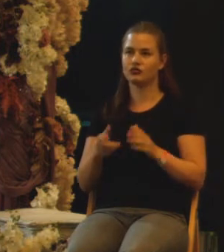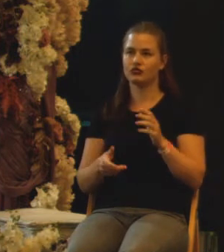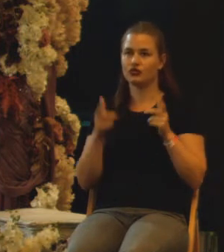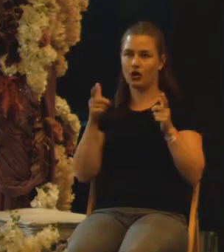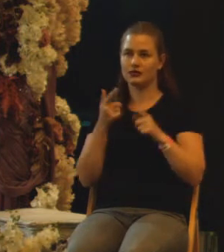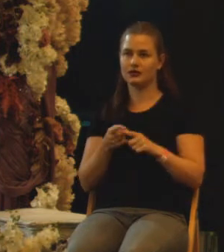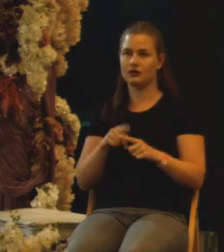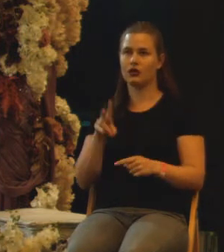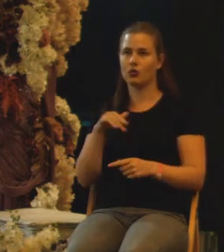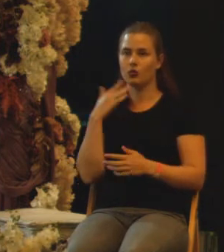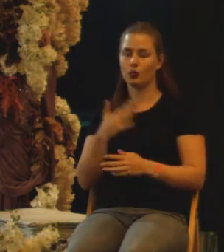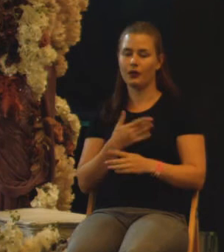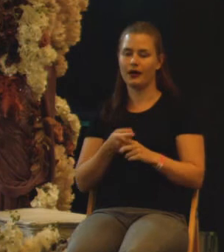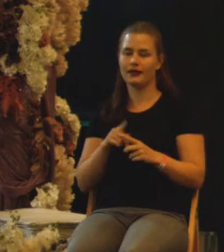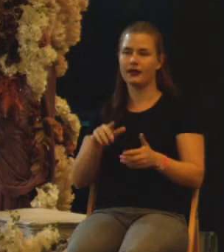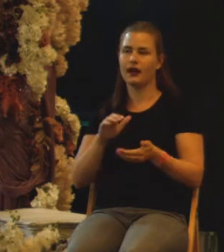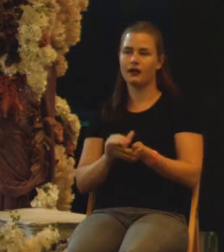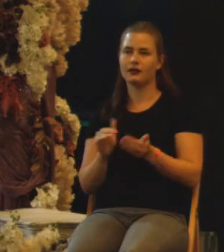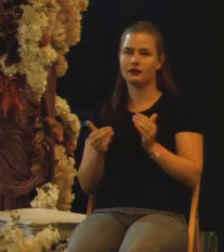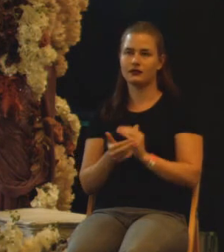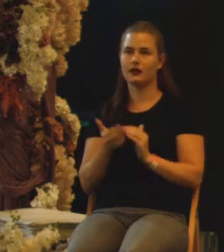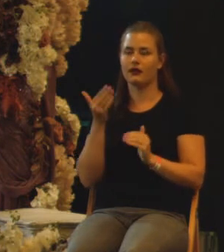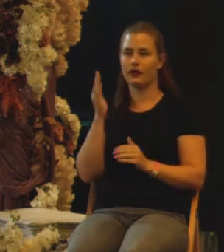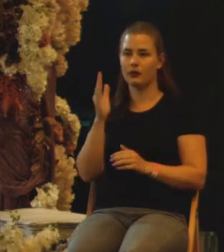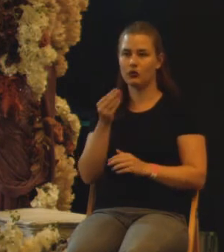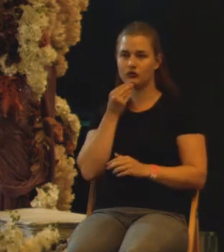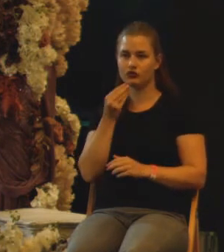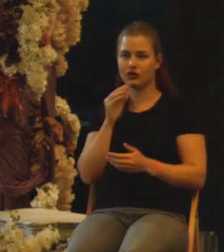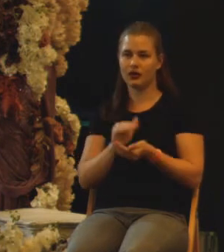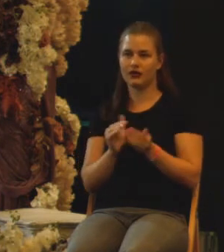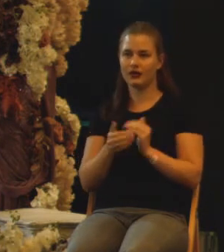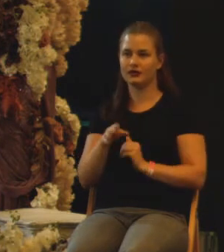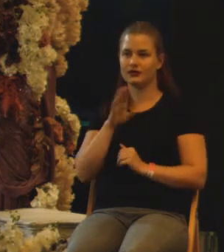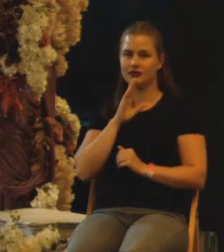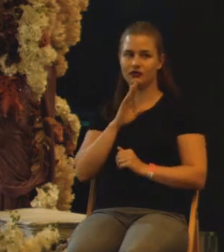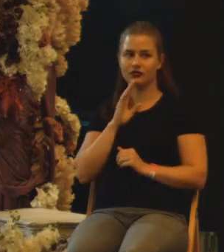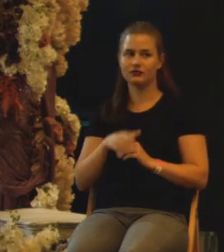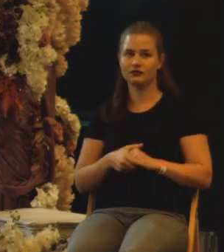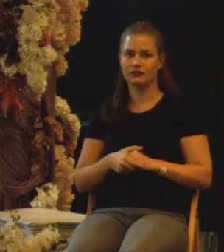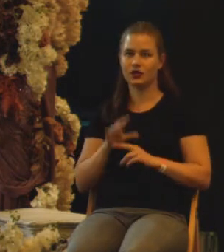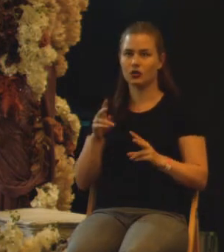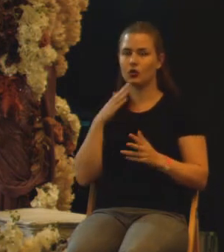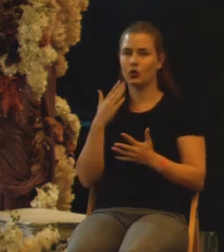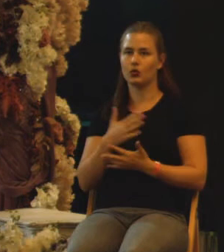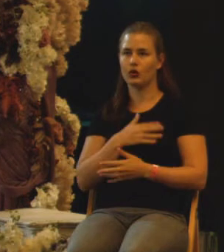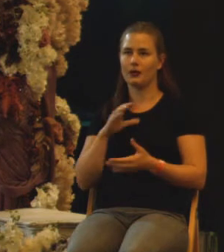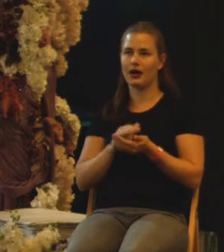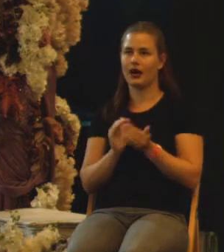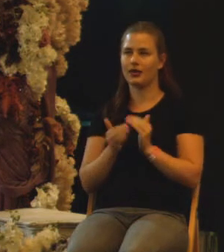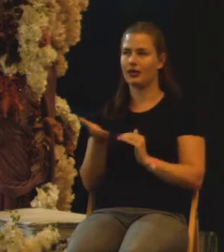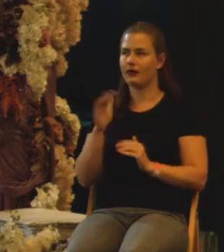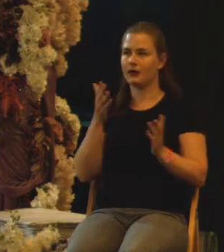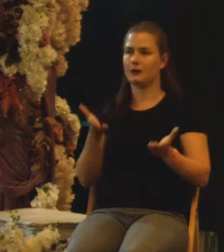ну, любит он уже эти котлеты. Вы будете есть котлеты, девушки? Кто любит котлеты? Давайте руки